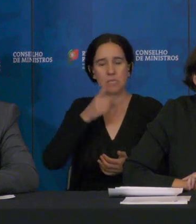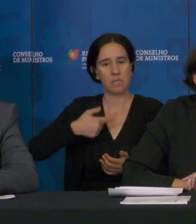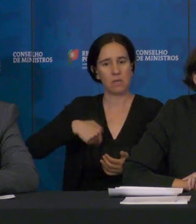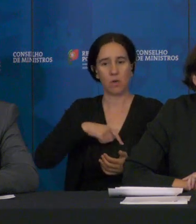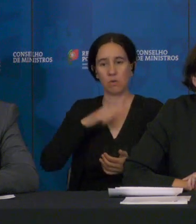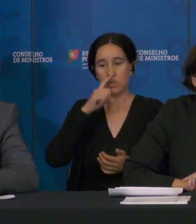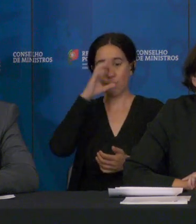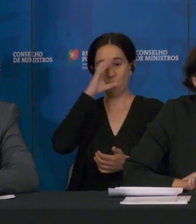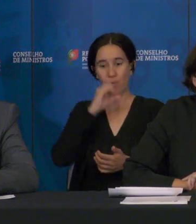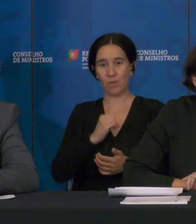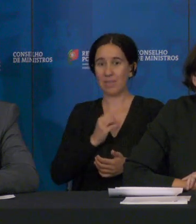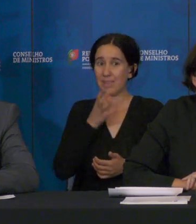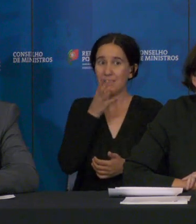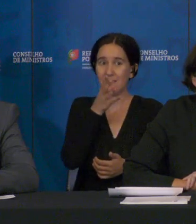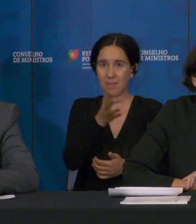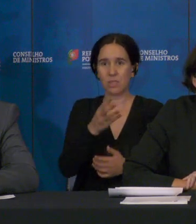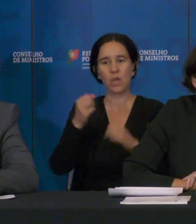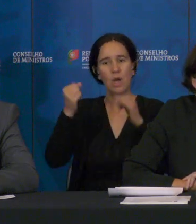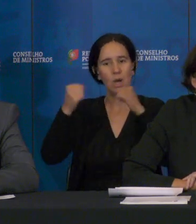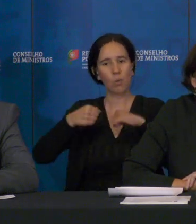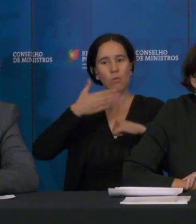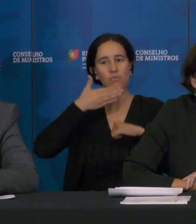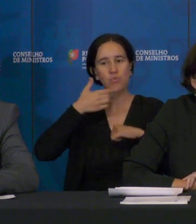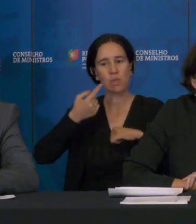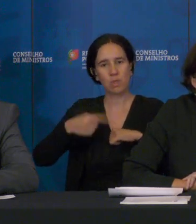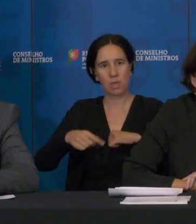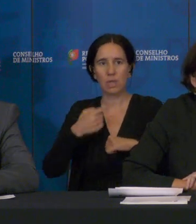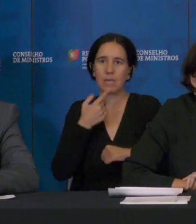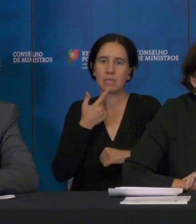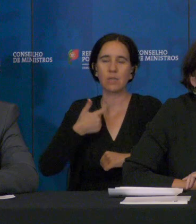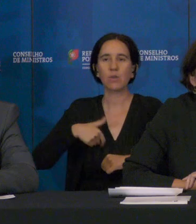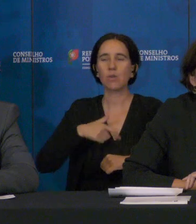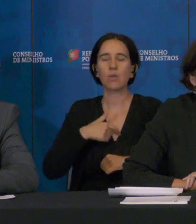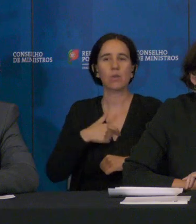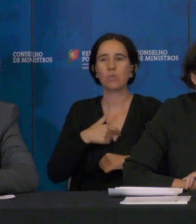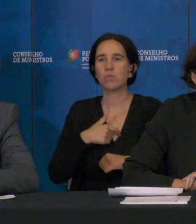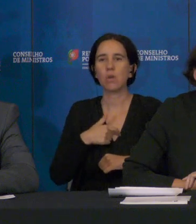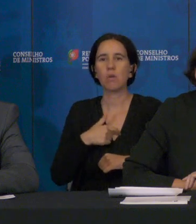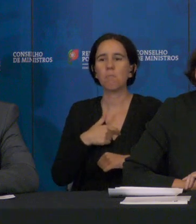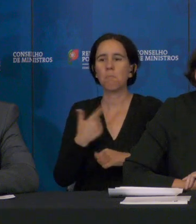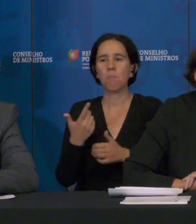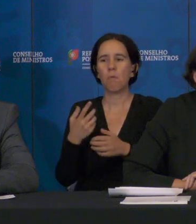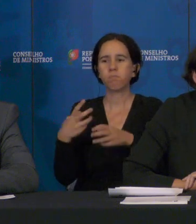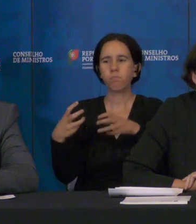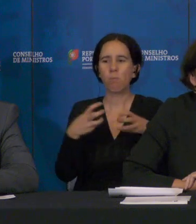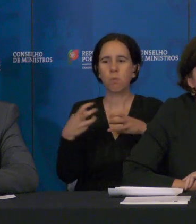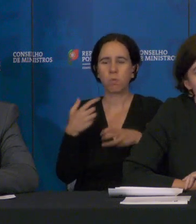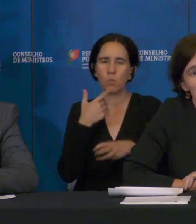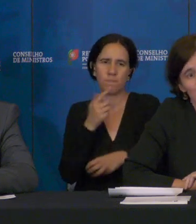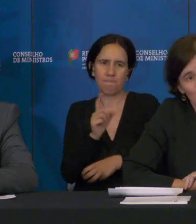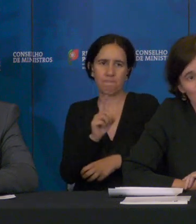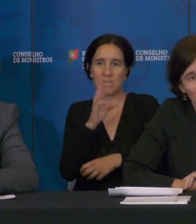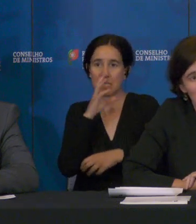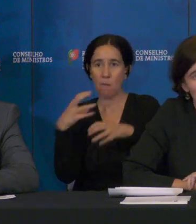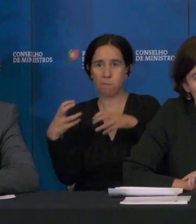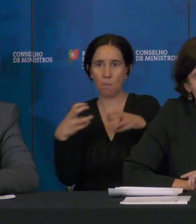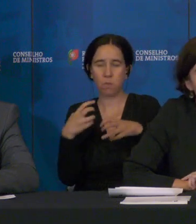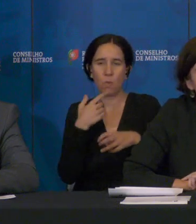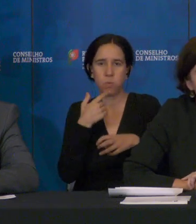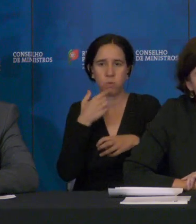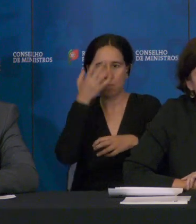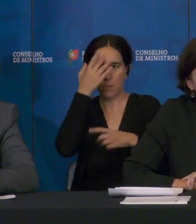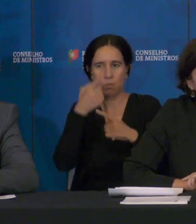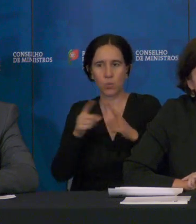Se o Governo aqui está a dizer que existe um acordo de princípio, é porque não estamos a falar de uma divergência de fundo, porque se existisse uma divergência de fundo não